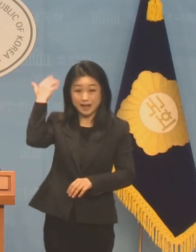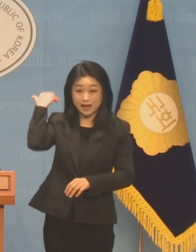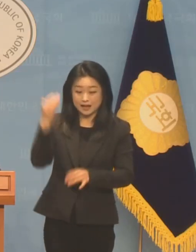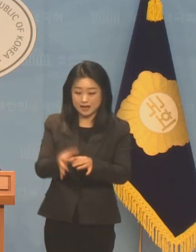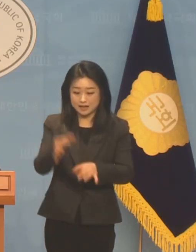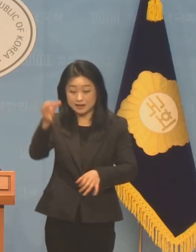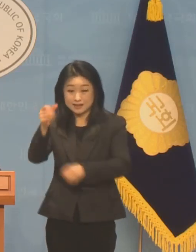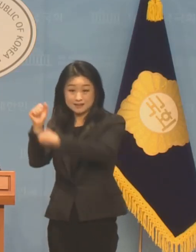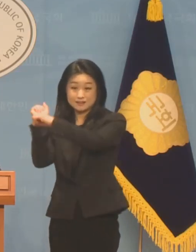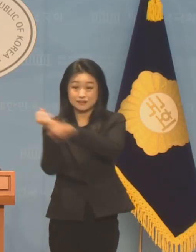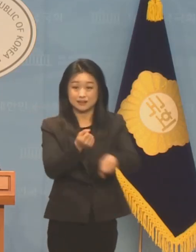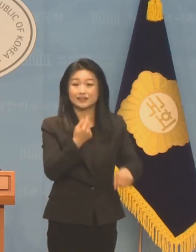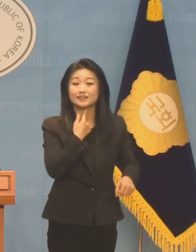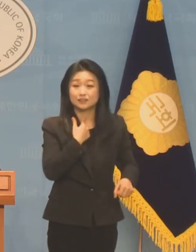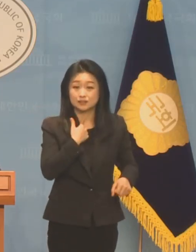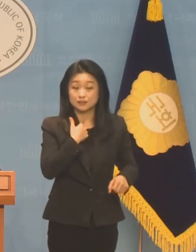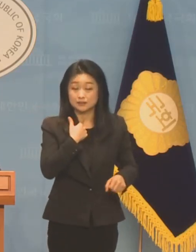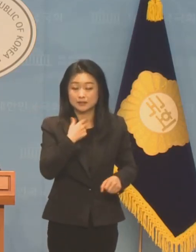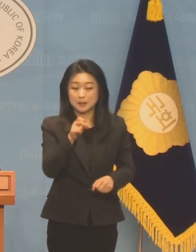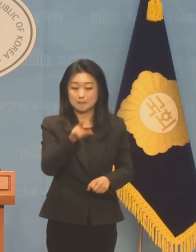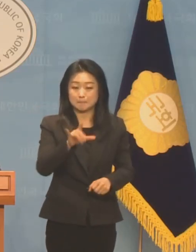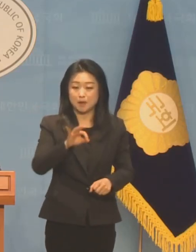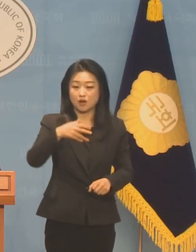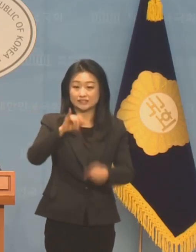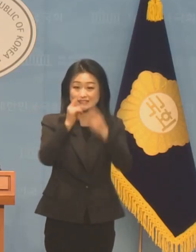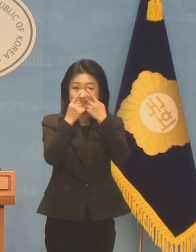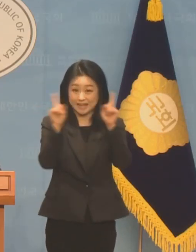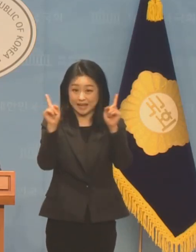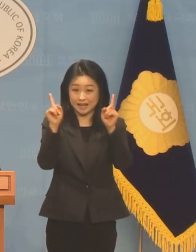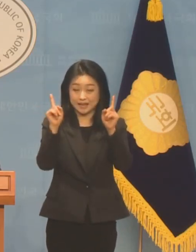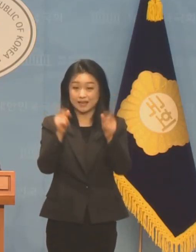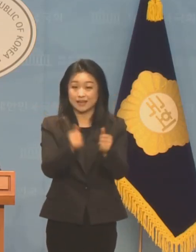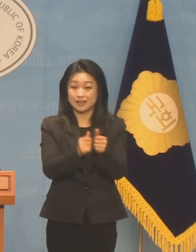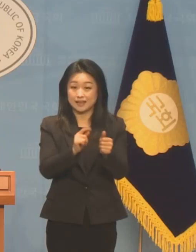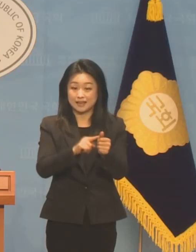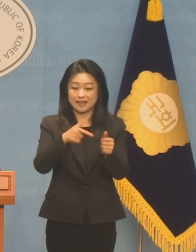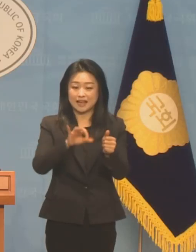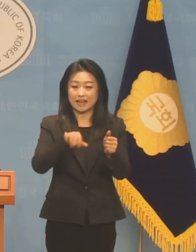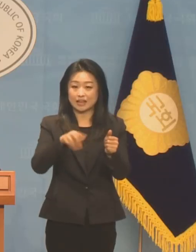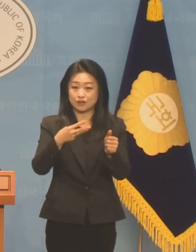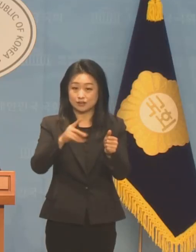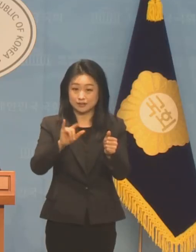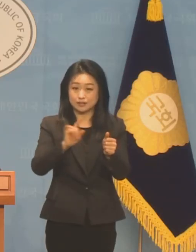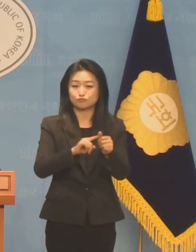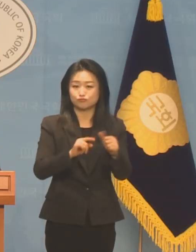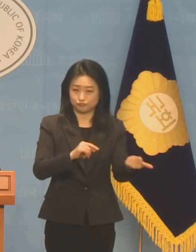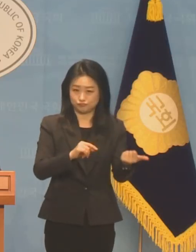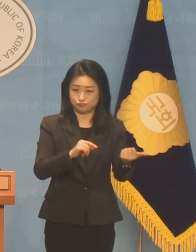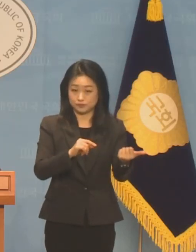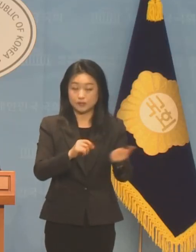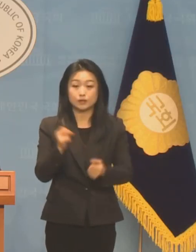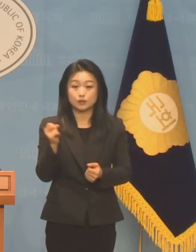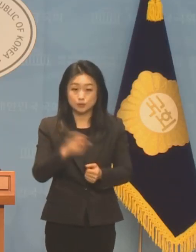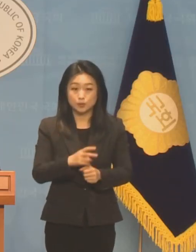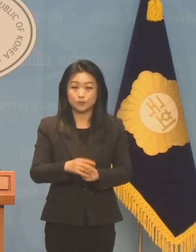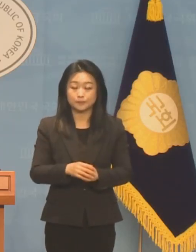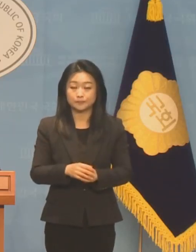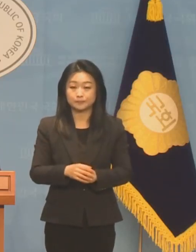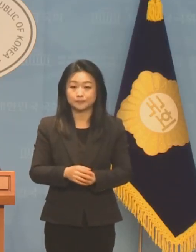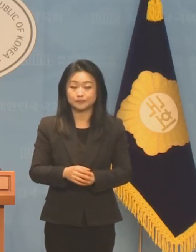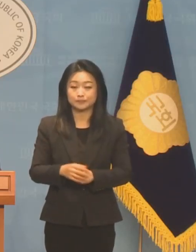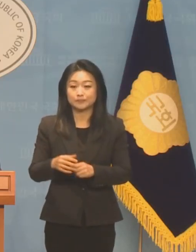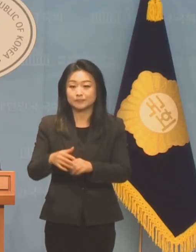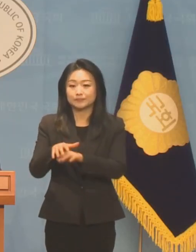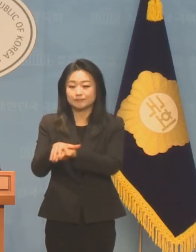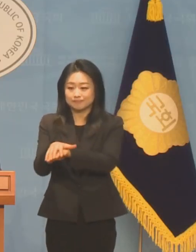새파이프 폭행으로 명지대 강경대 열사는 결국 목숨을 잃었고, 백골단의 토끼몰이식